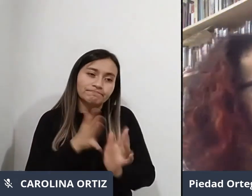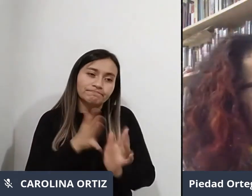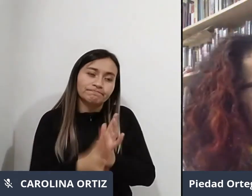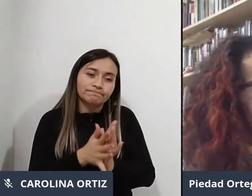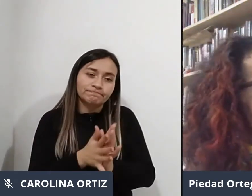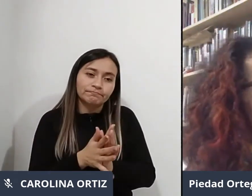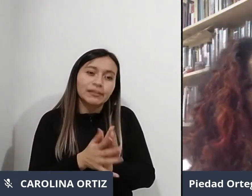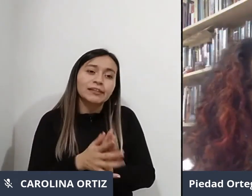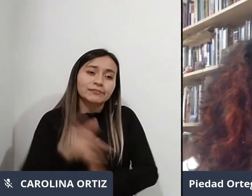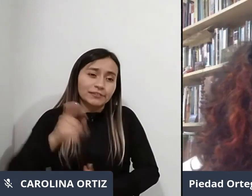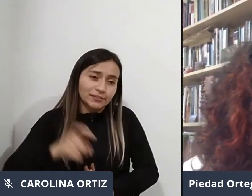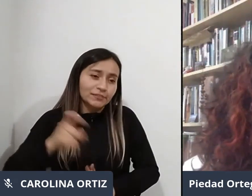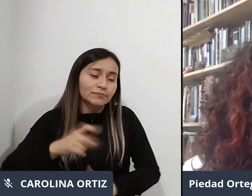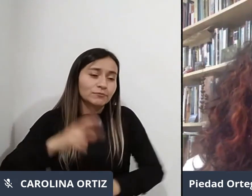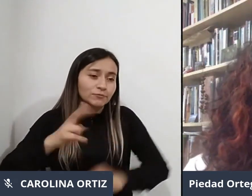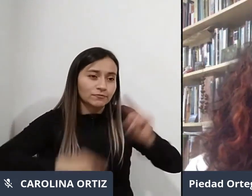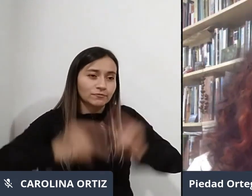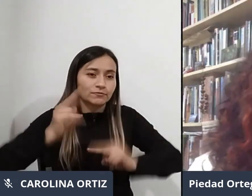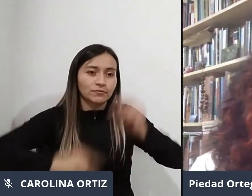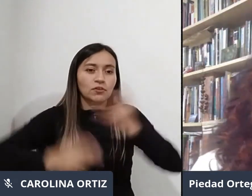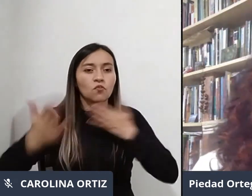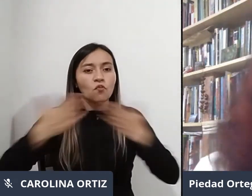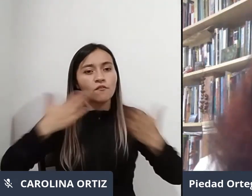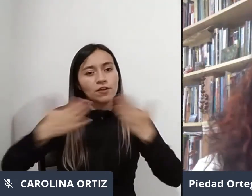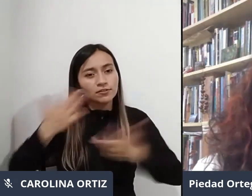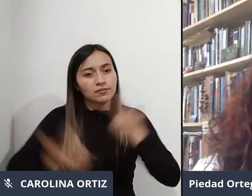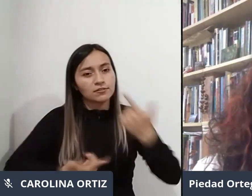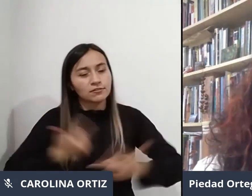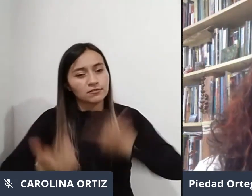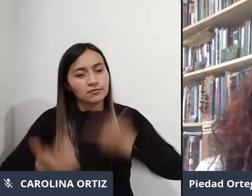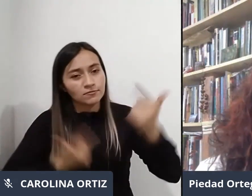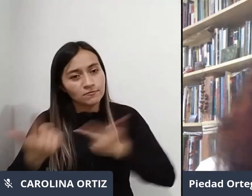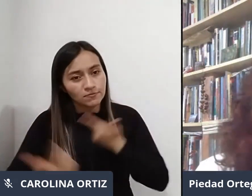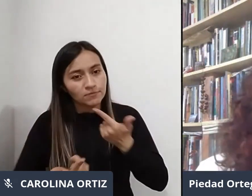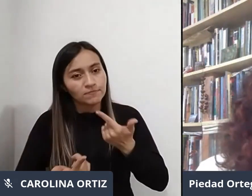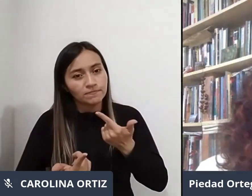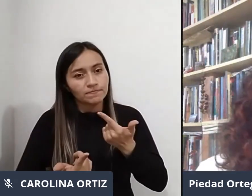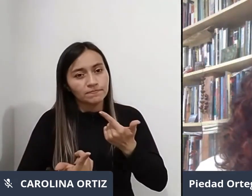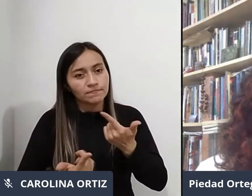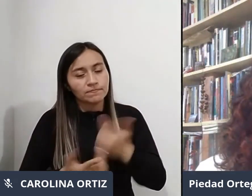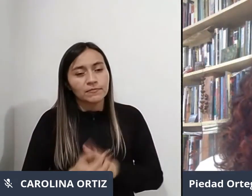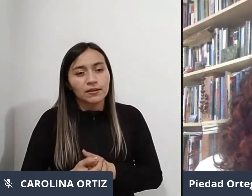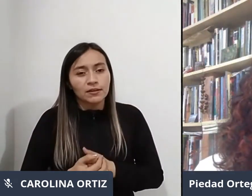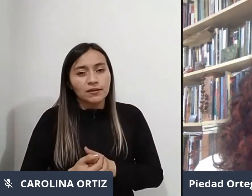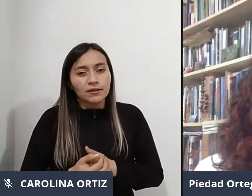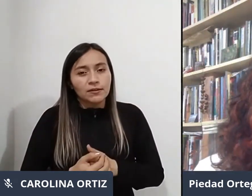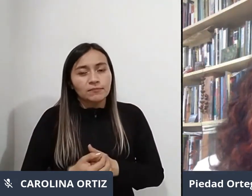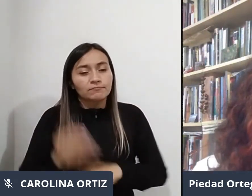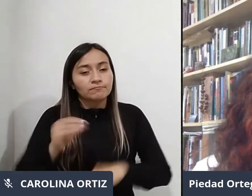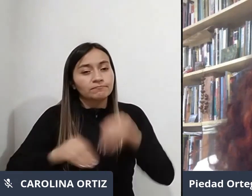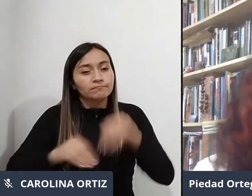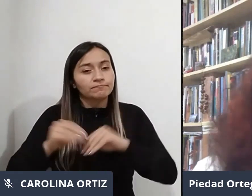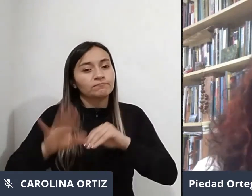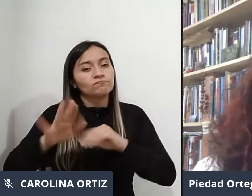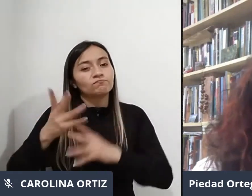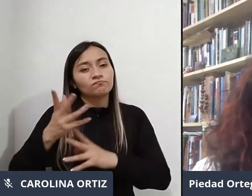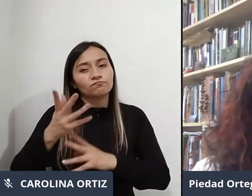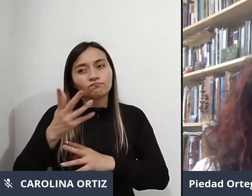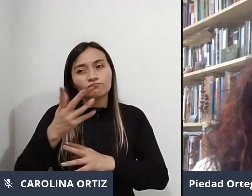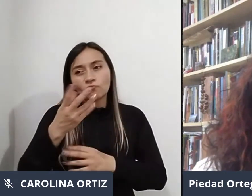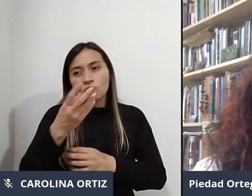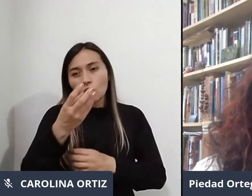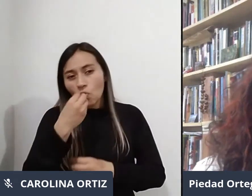de este tiempo, producir economías de soberanía alimentaria, pensarnos en